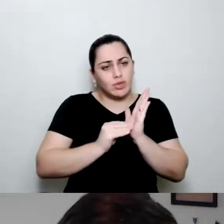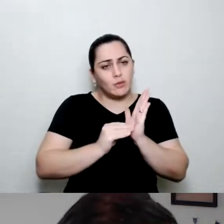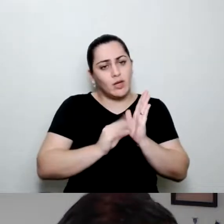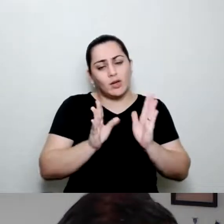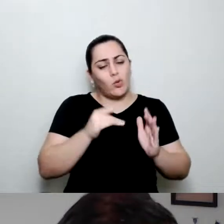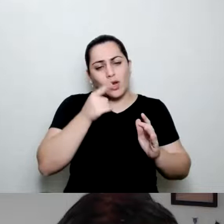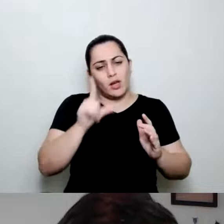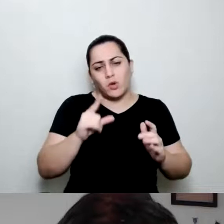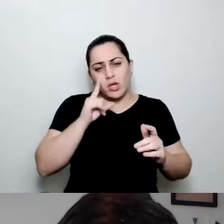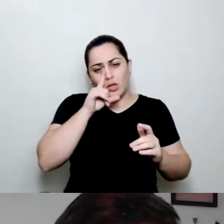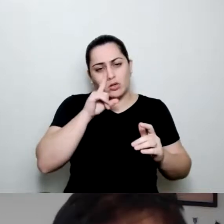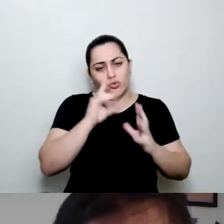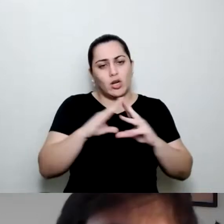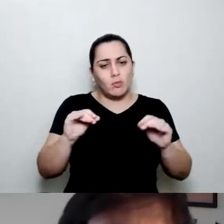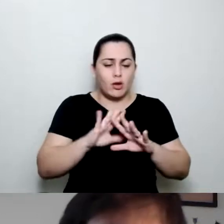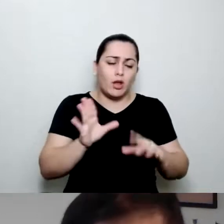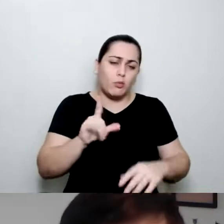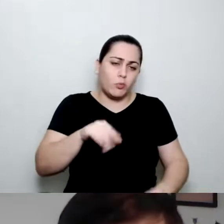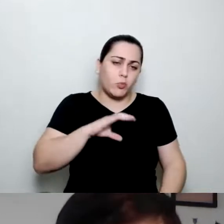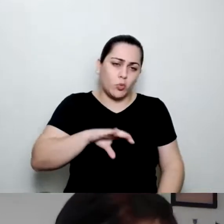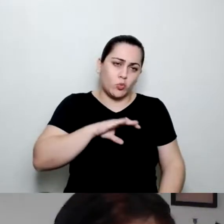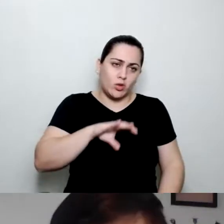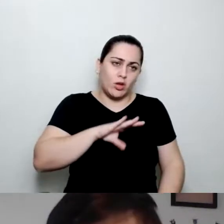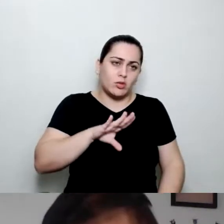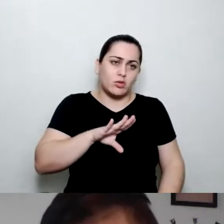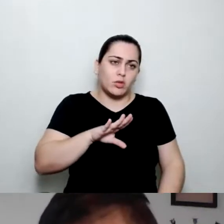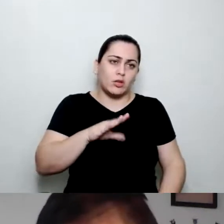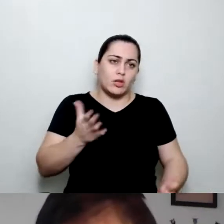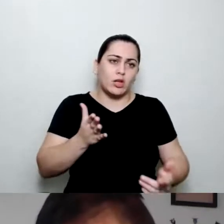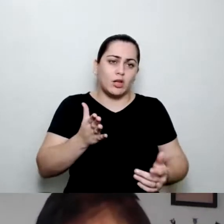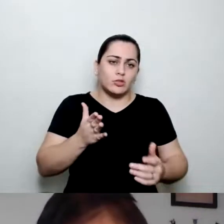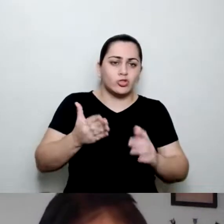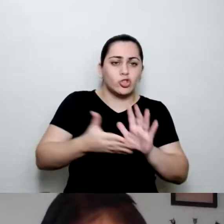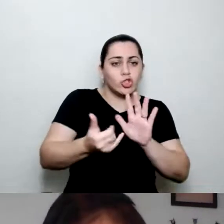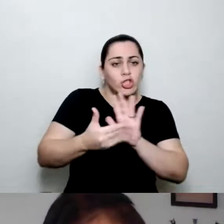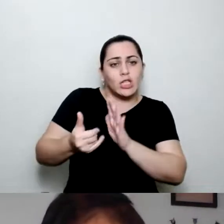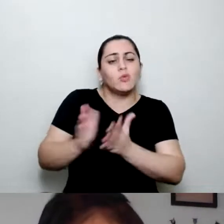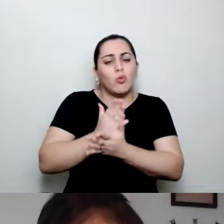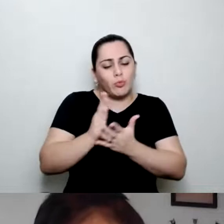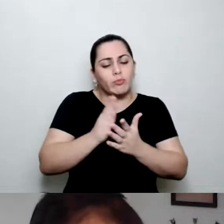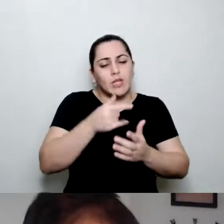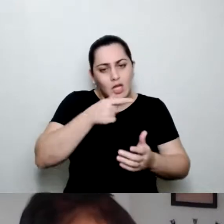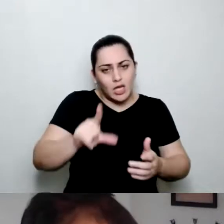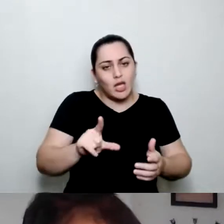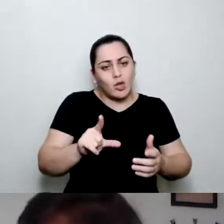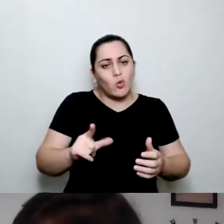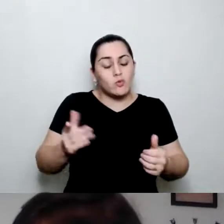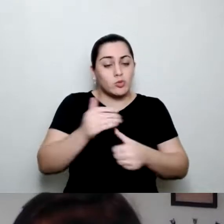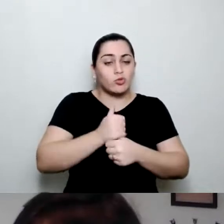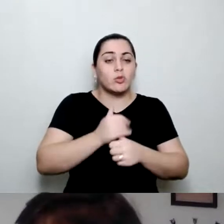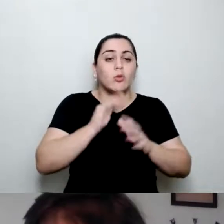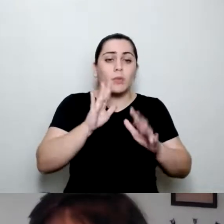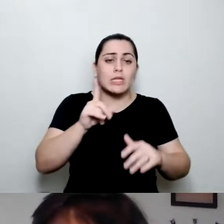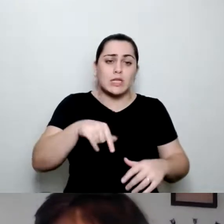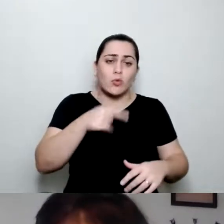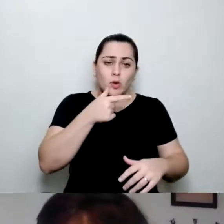língua ameaçada, é o português, né, que está, inclusive, tomando o lugar das línguas ameaçadas, mas é uma língua